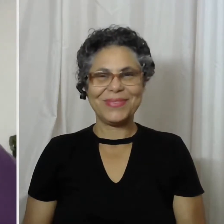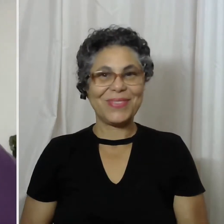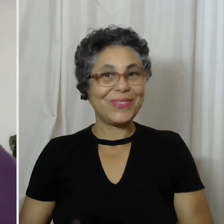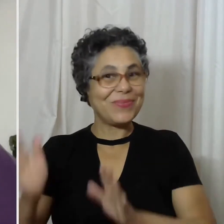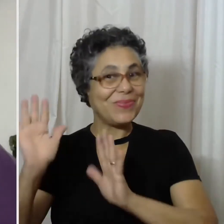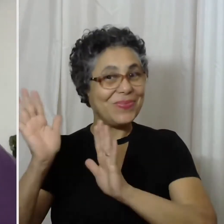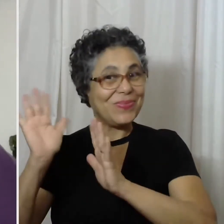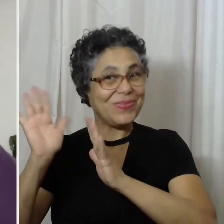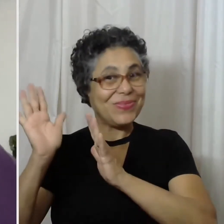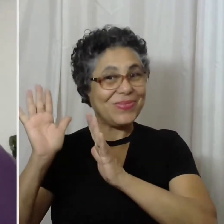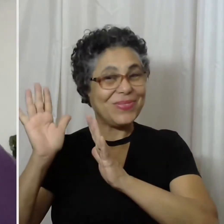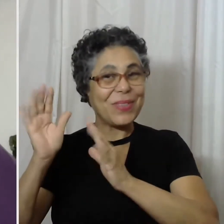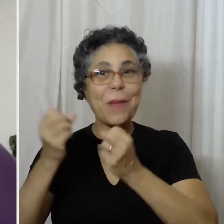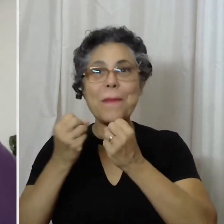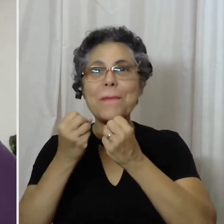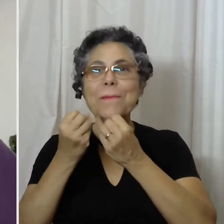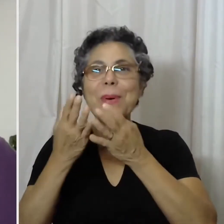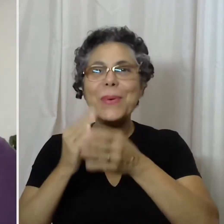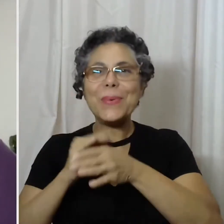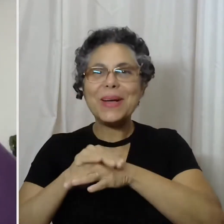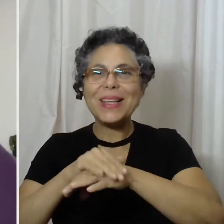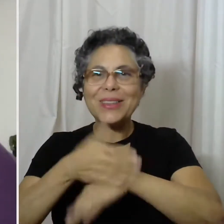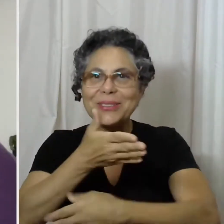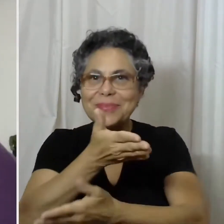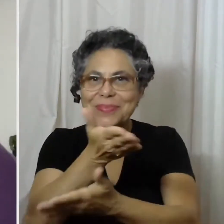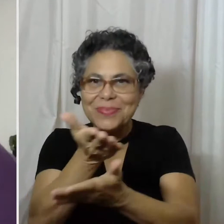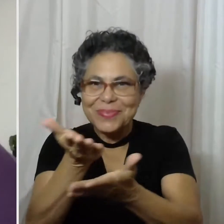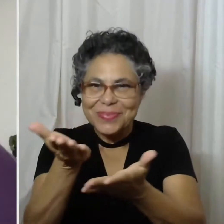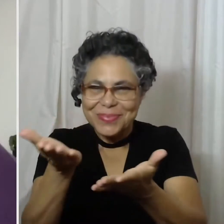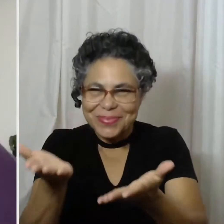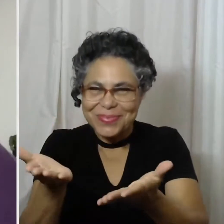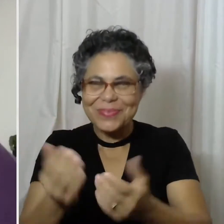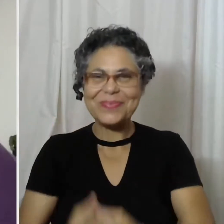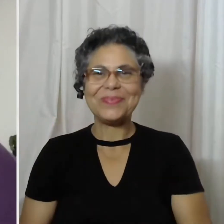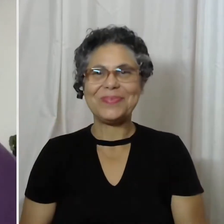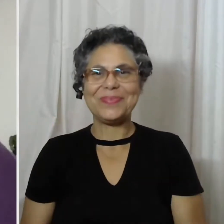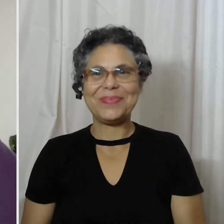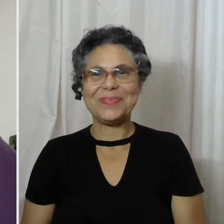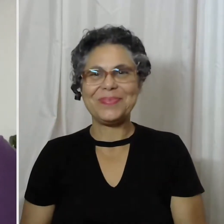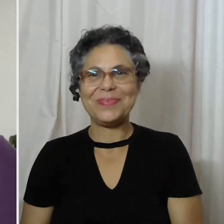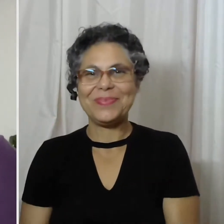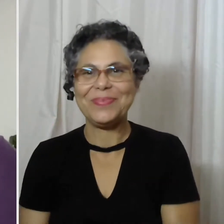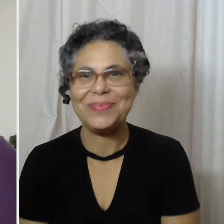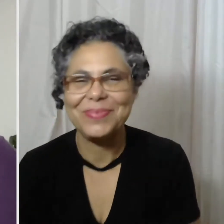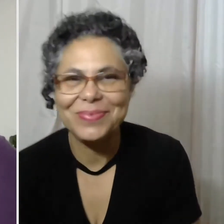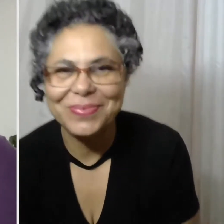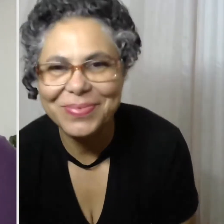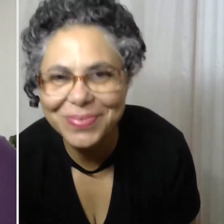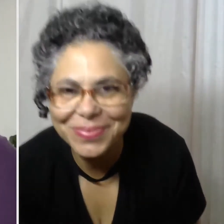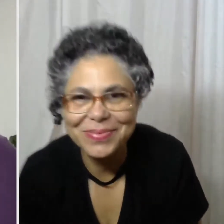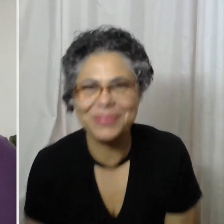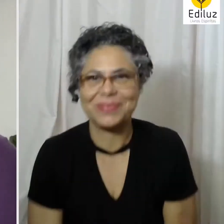Olá, boa noite a todos e a todas.